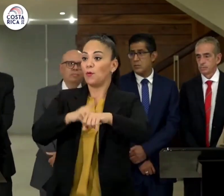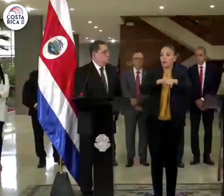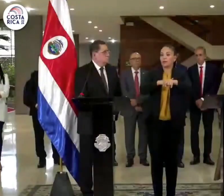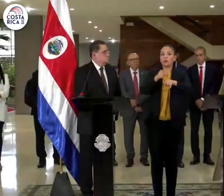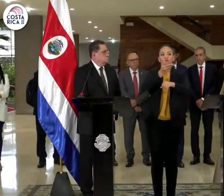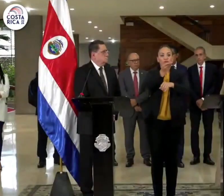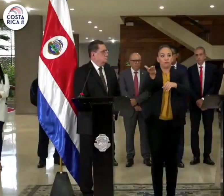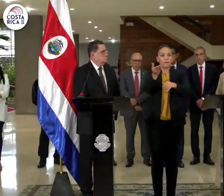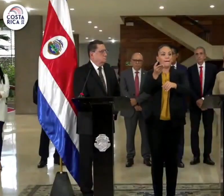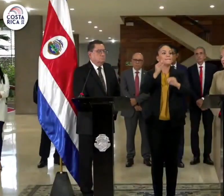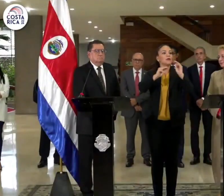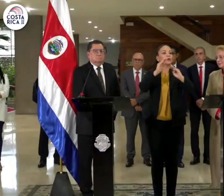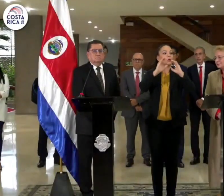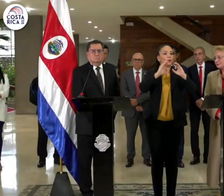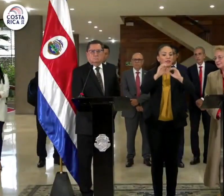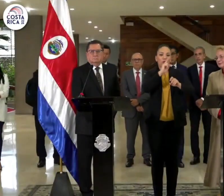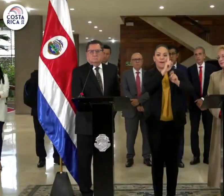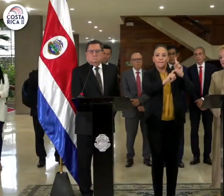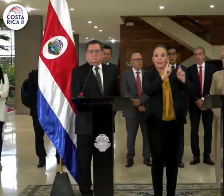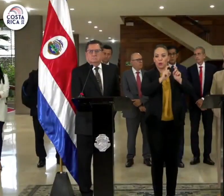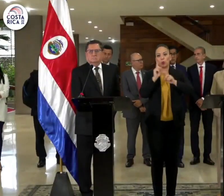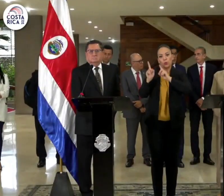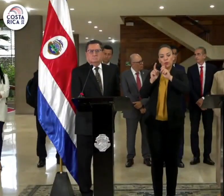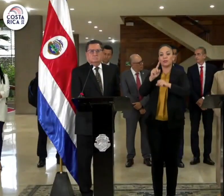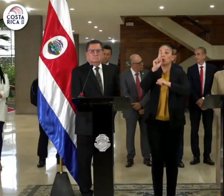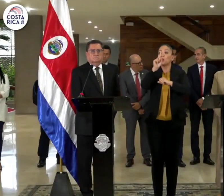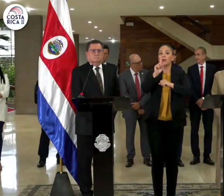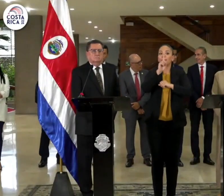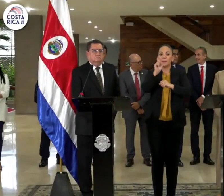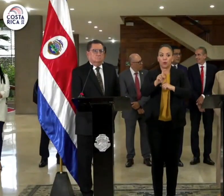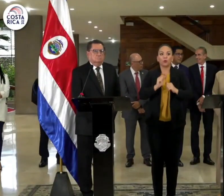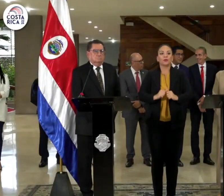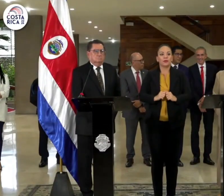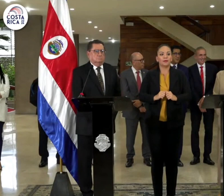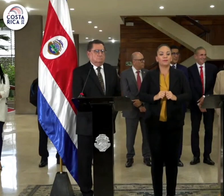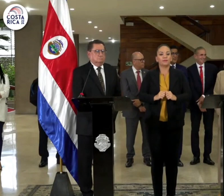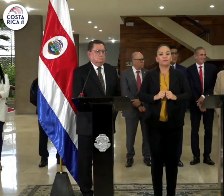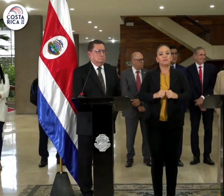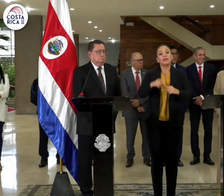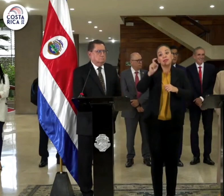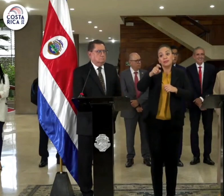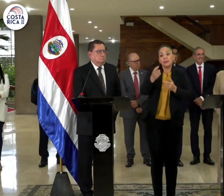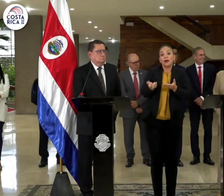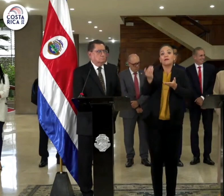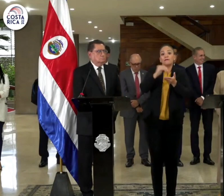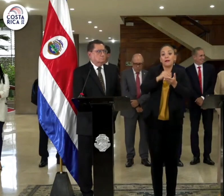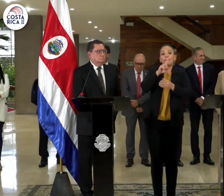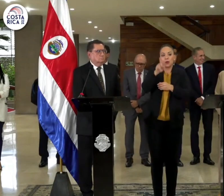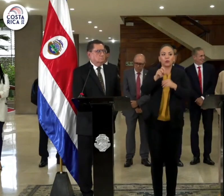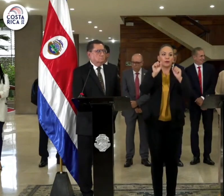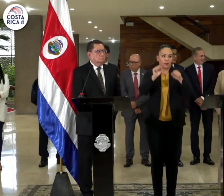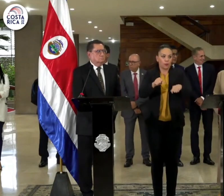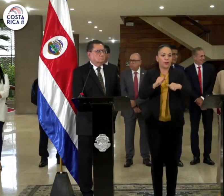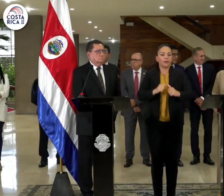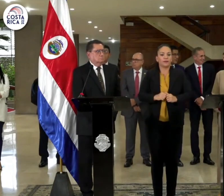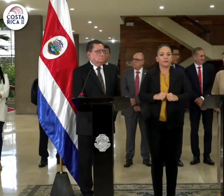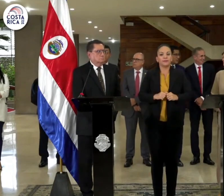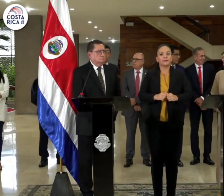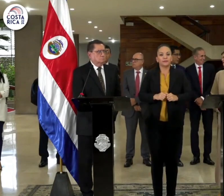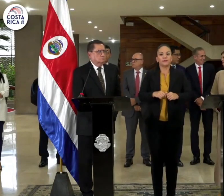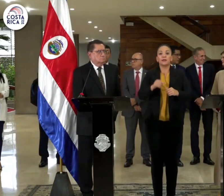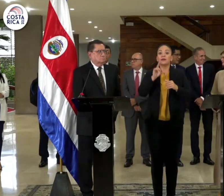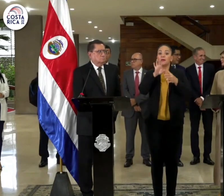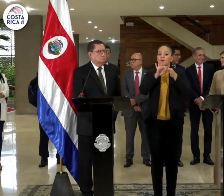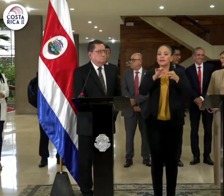a las preguntas. A los medios se les recuerda una pregunta, por favor, y si es del caso, una repregunta, y siempre en torno a este